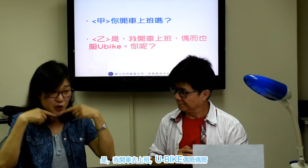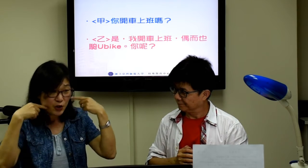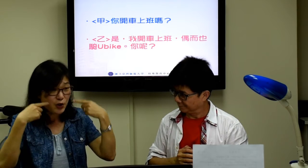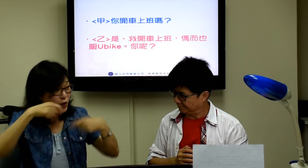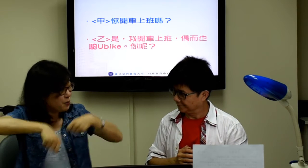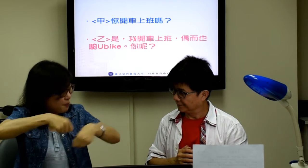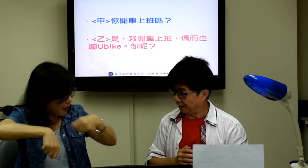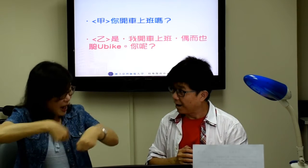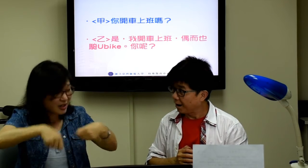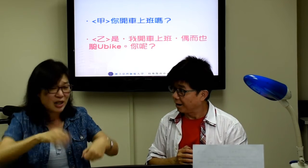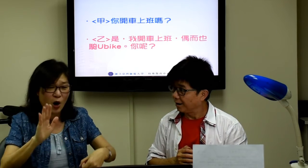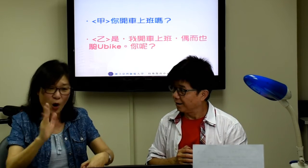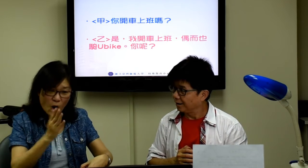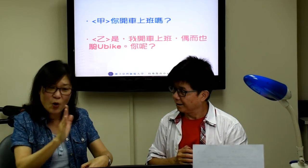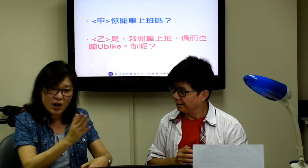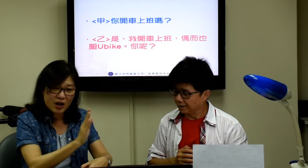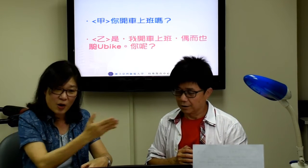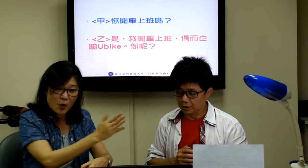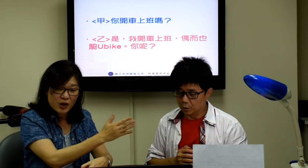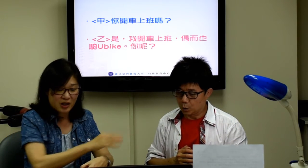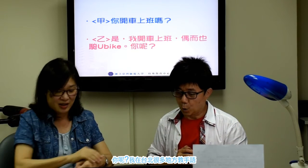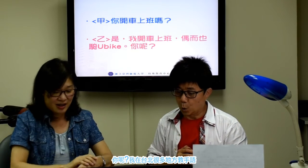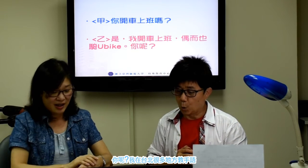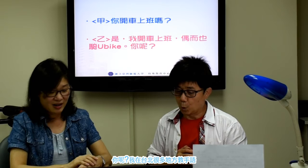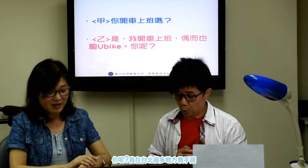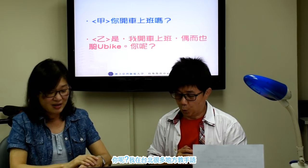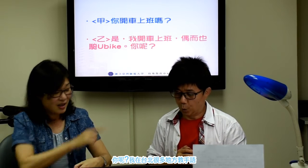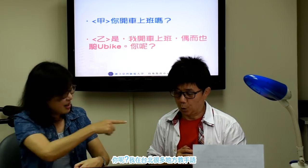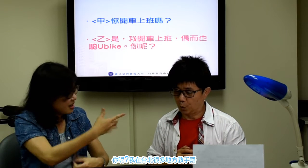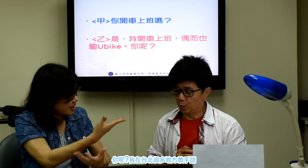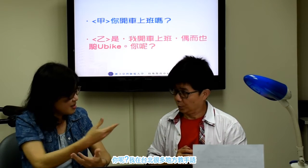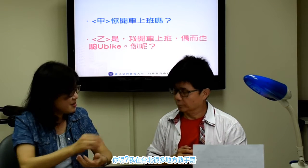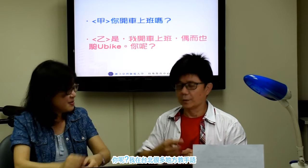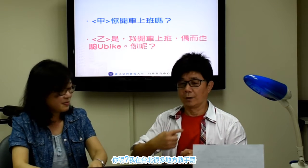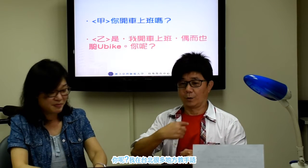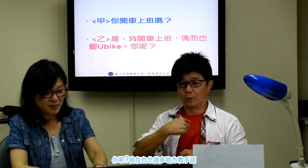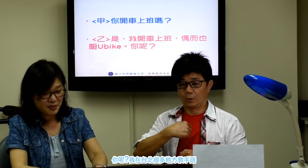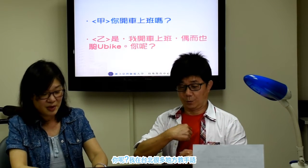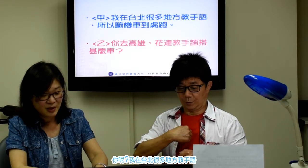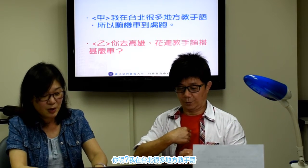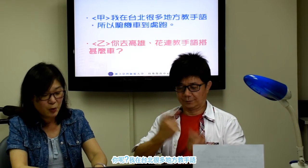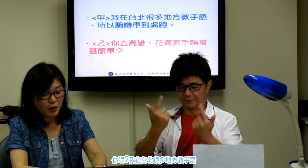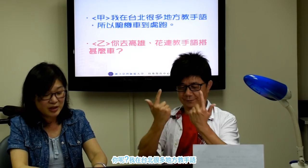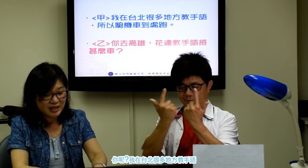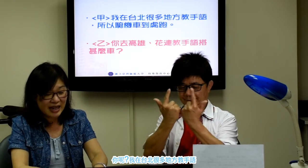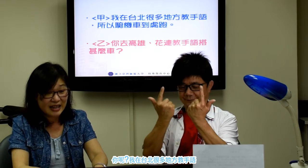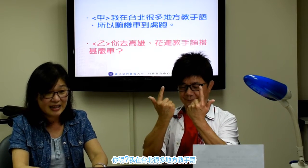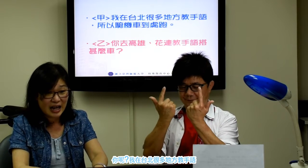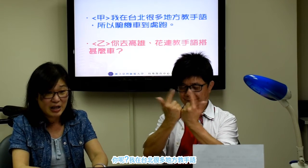You bike 偶尔。你呢？我在台